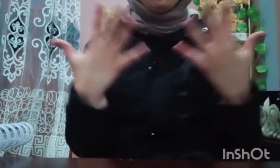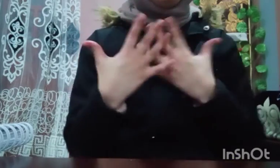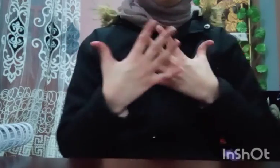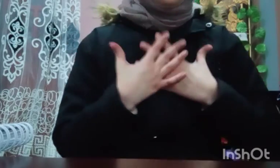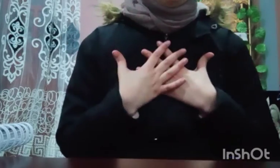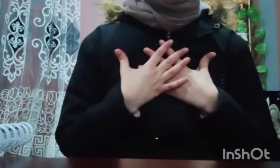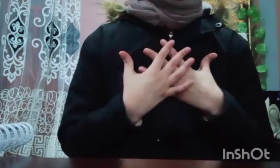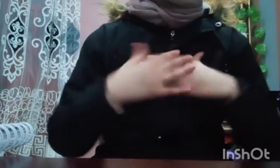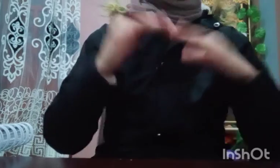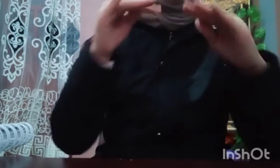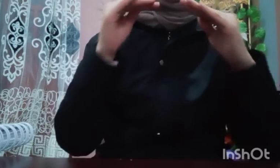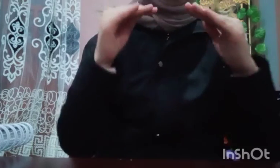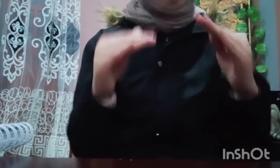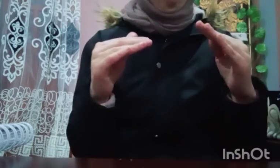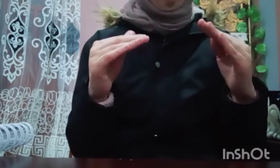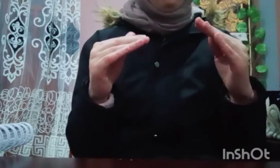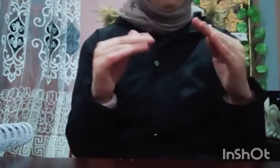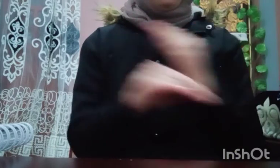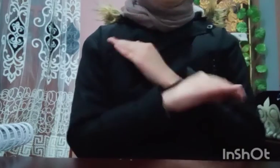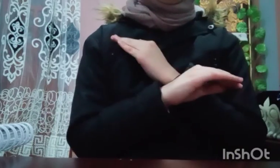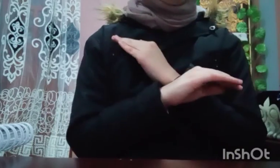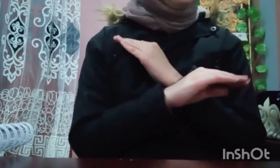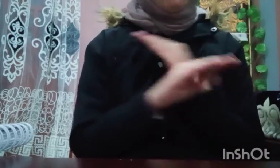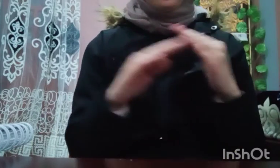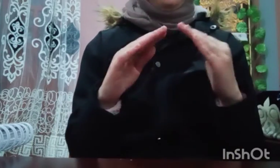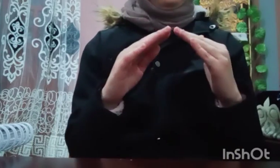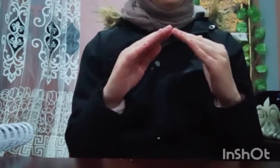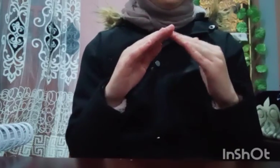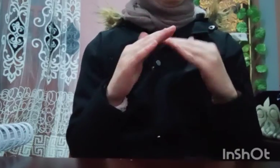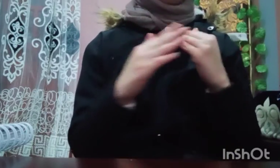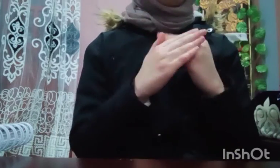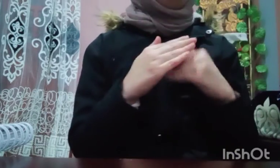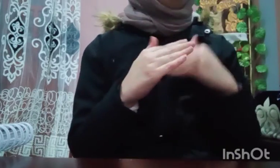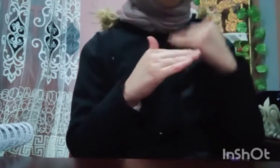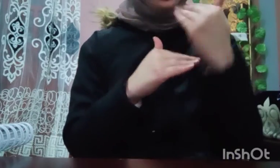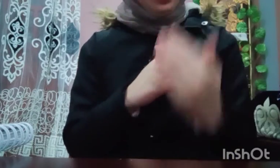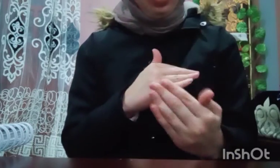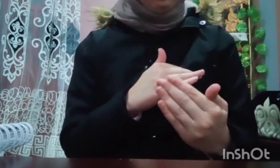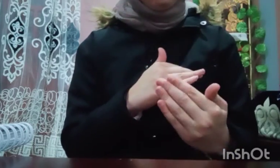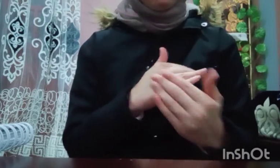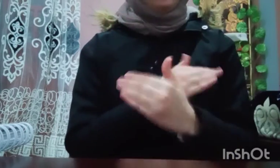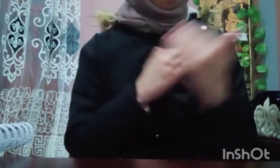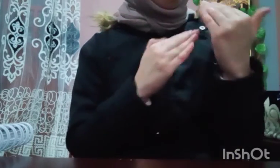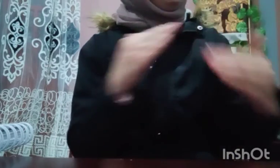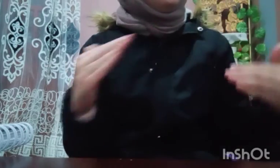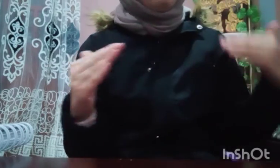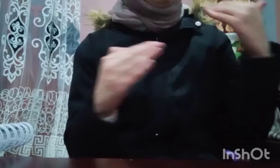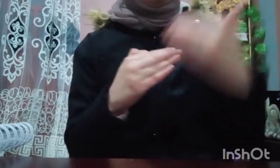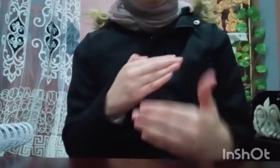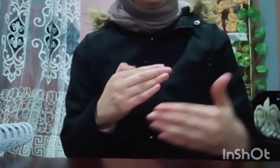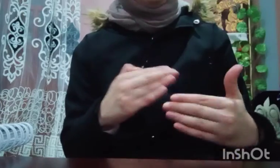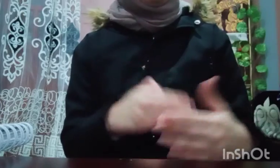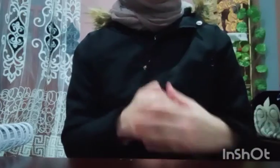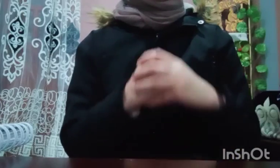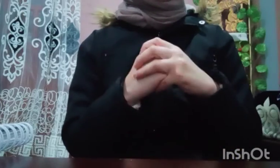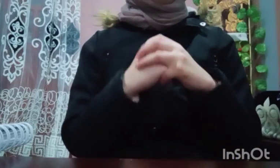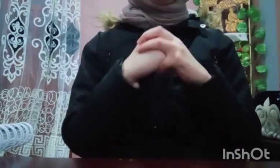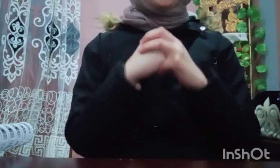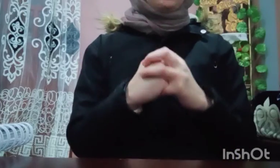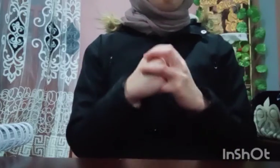وصلت للمرحله الماكسيمو، انا ما زلت ما وصلتش، انا عاده في البدايه، هذه البدايه بالنسبه ليا. ان شاء الله يا ربي هذا